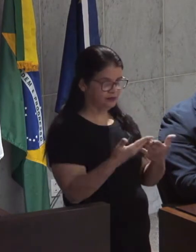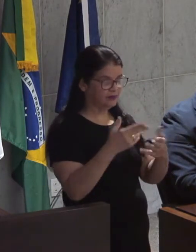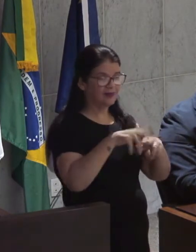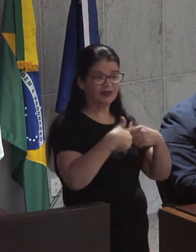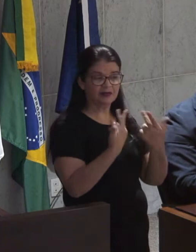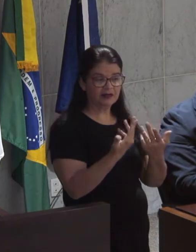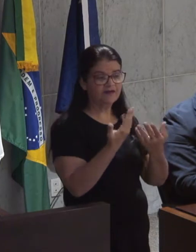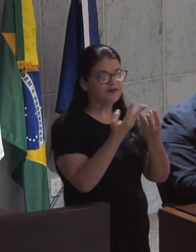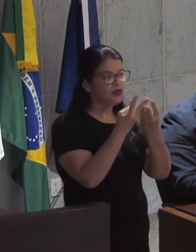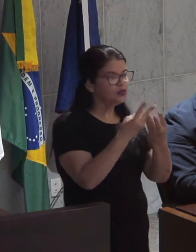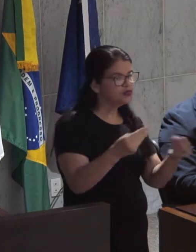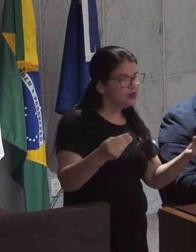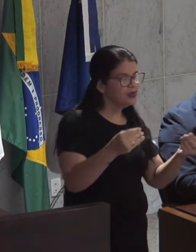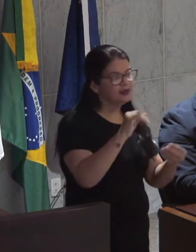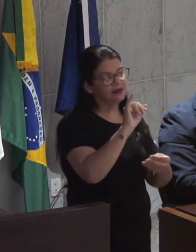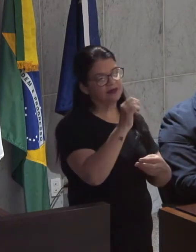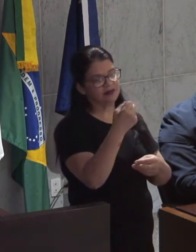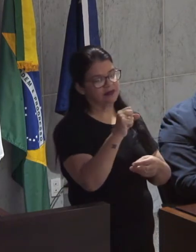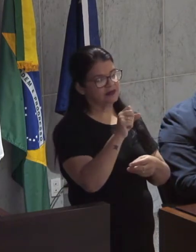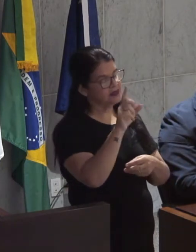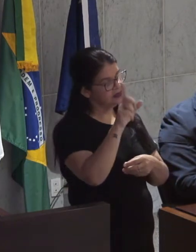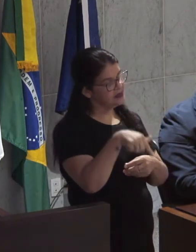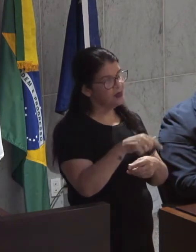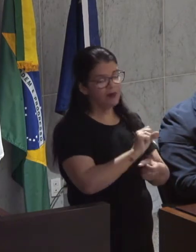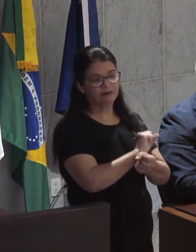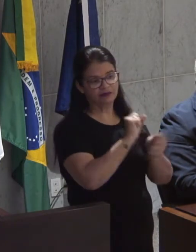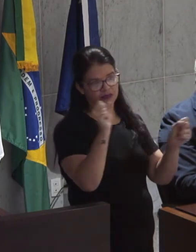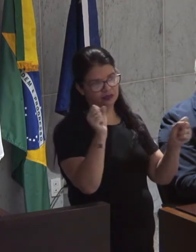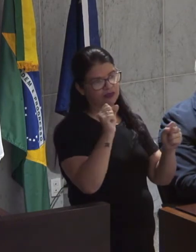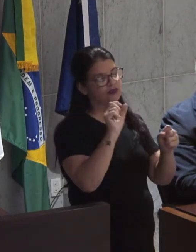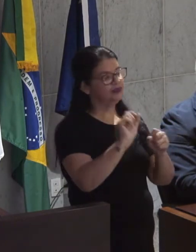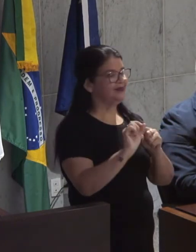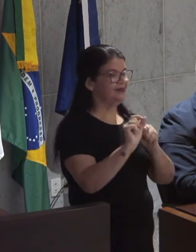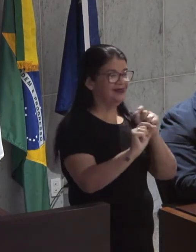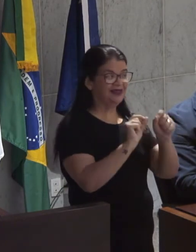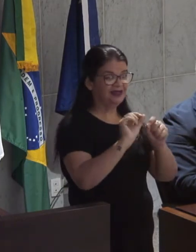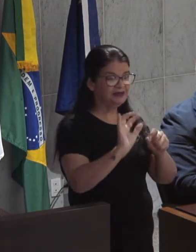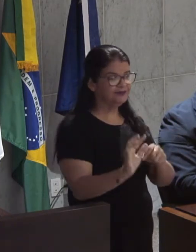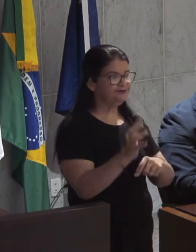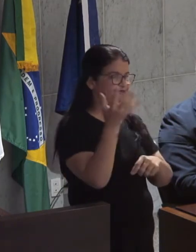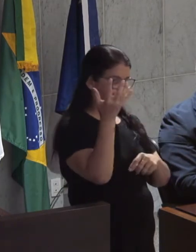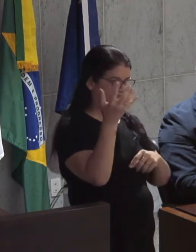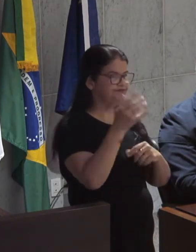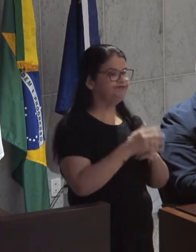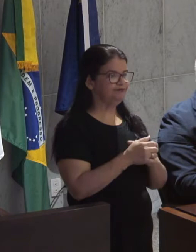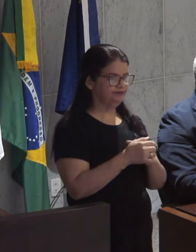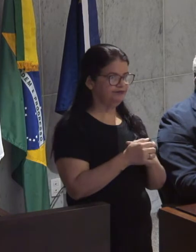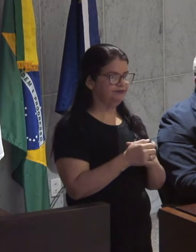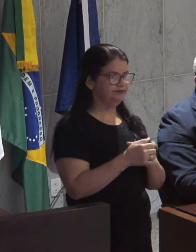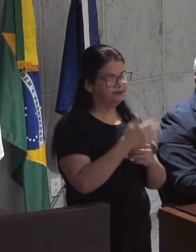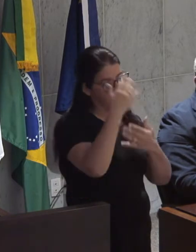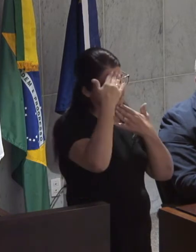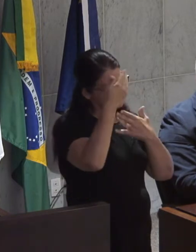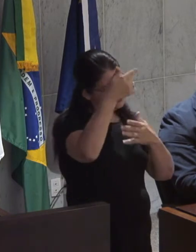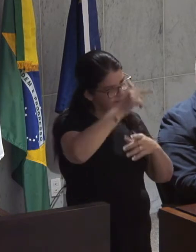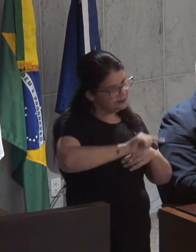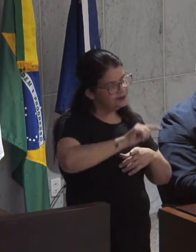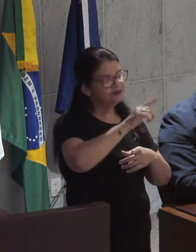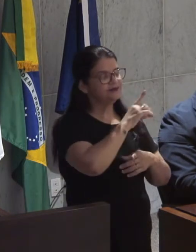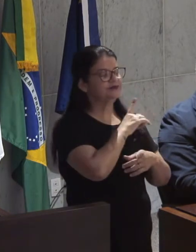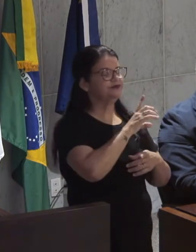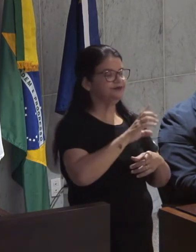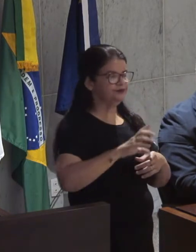ao sucateamento do INSS. É um absurdo que está acontecendo. E agradecer mais uma vez ao